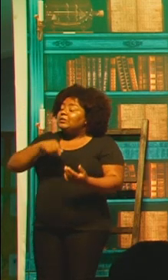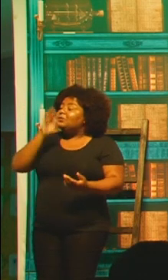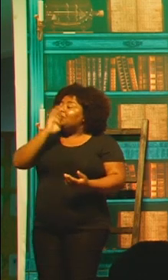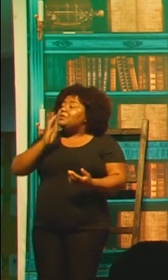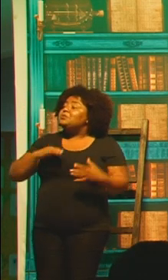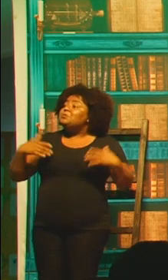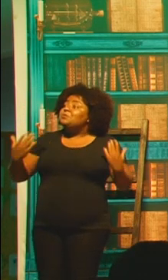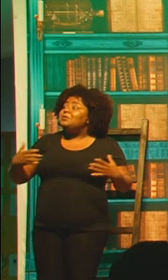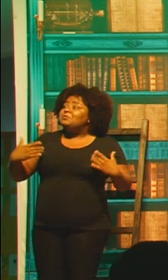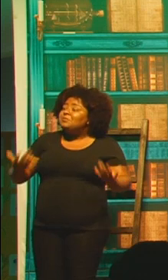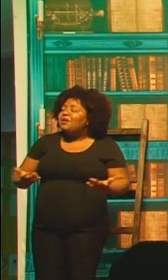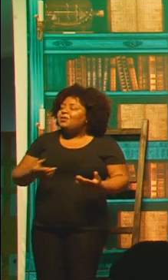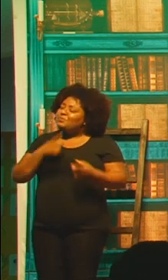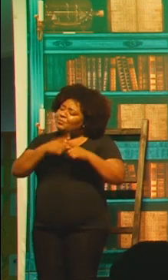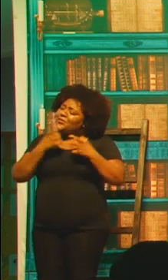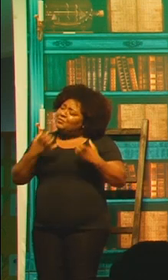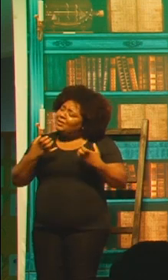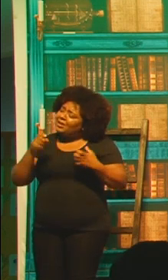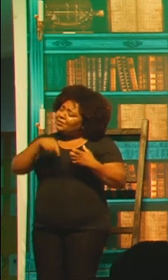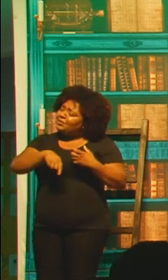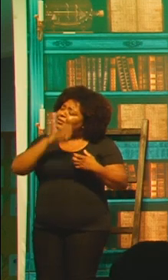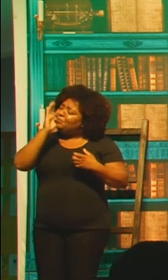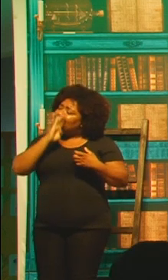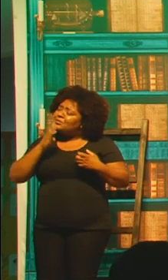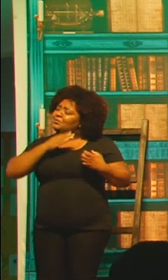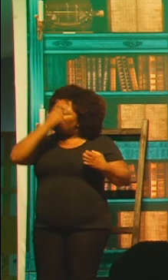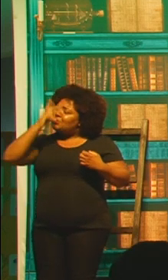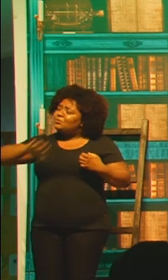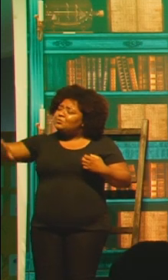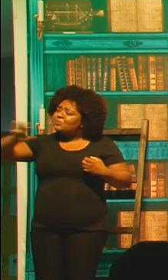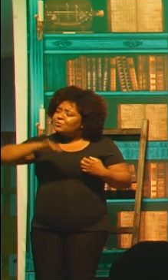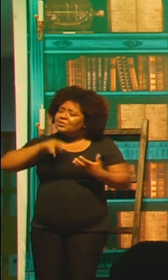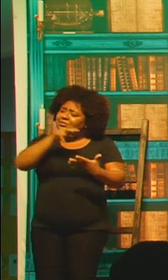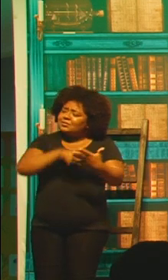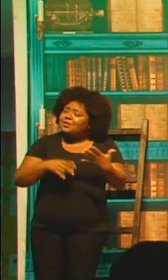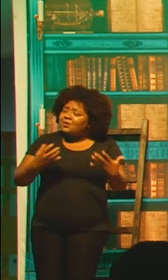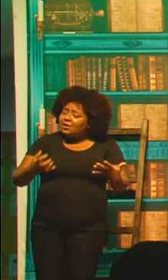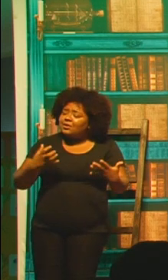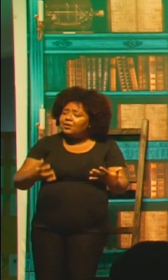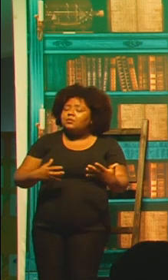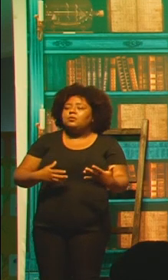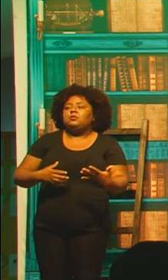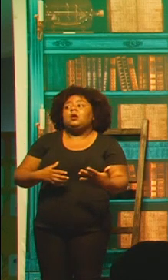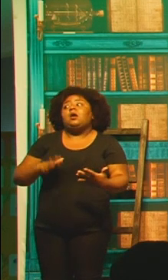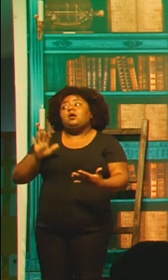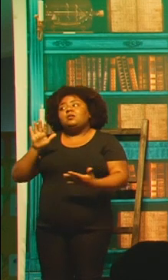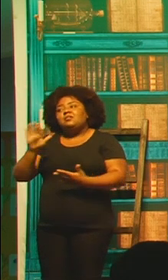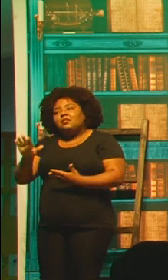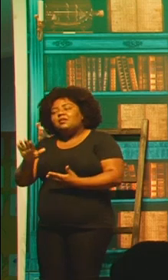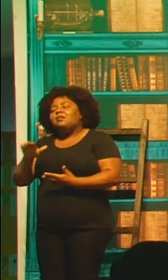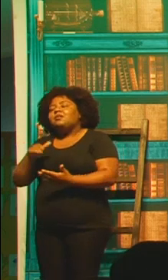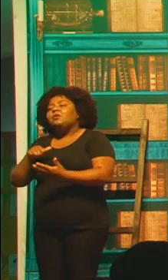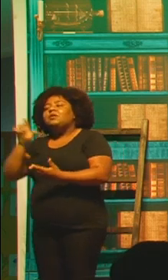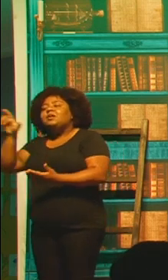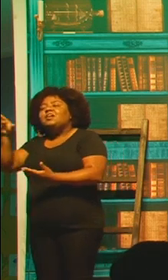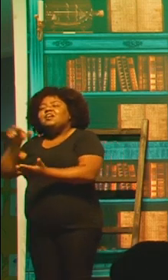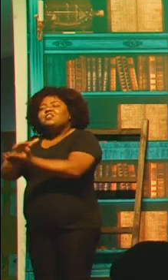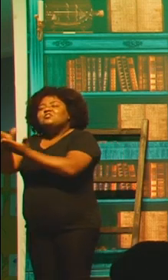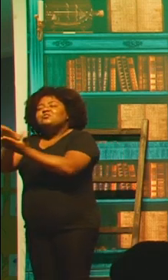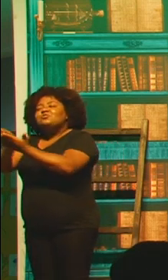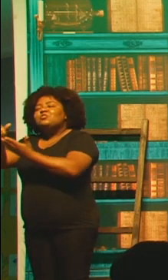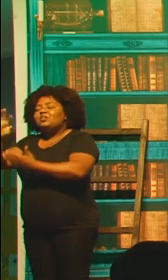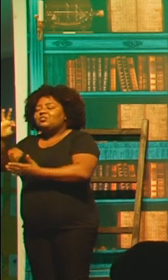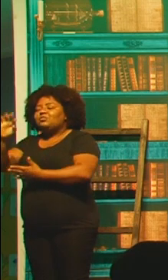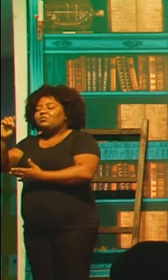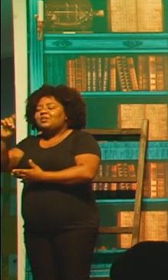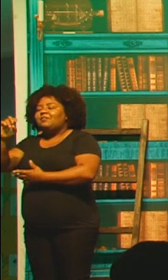Porque essa história eu queria trazê-la para cá, né? Até que o livro... A editora Todavia comprou os direitos da editora de